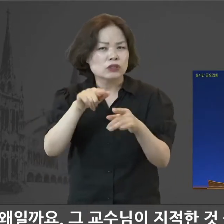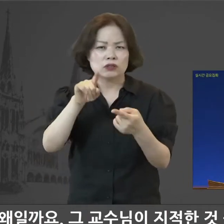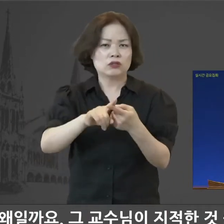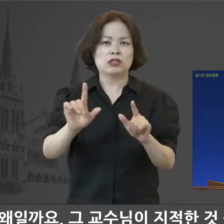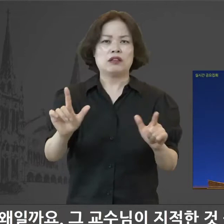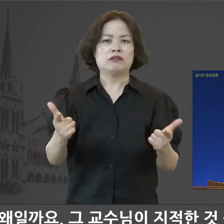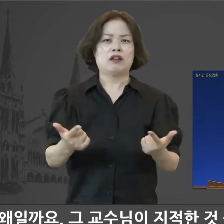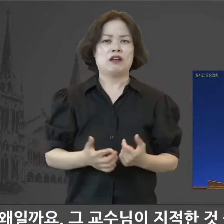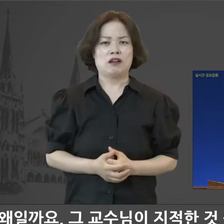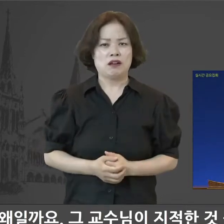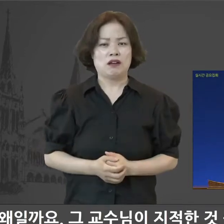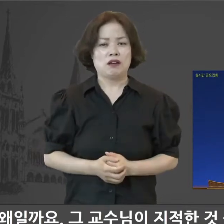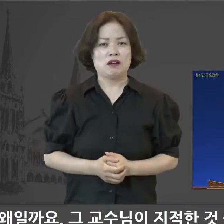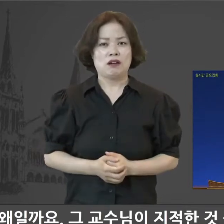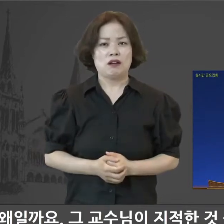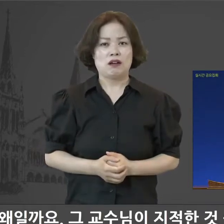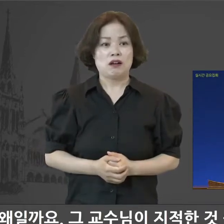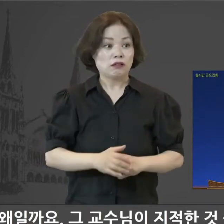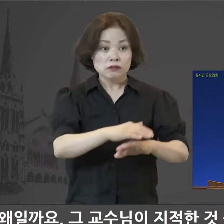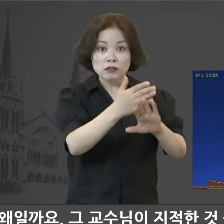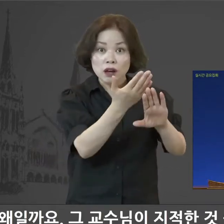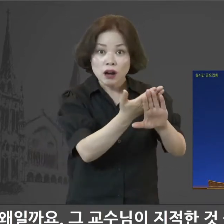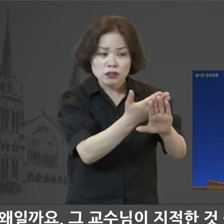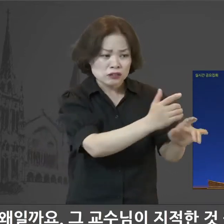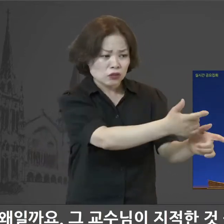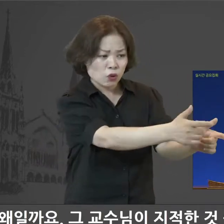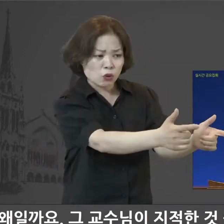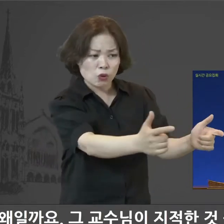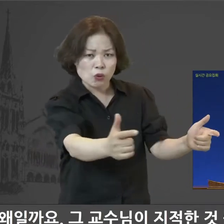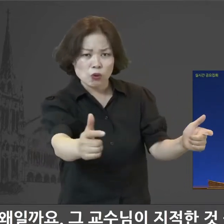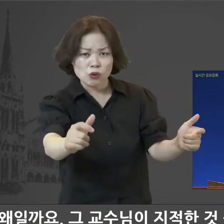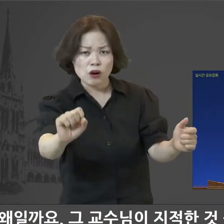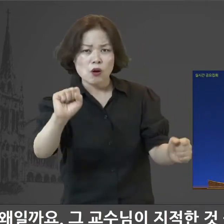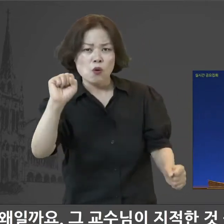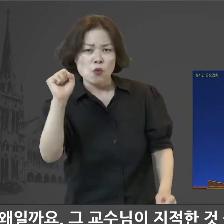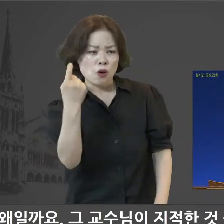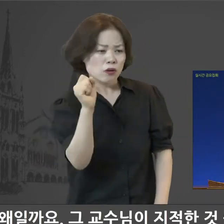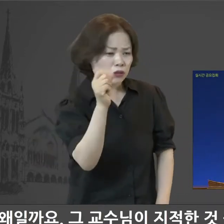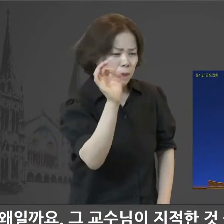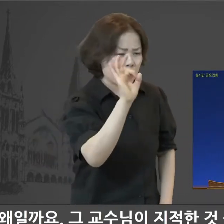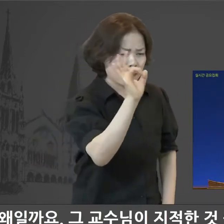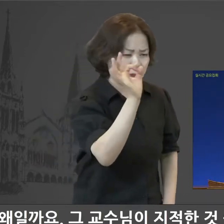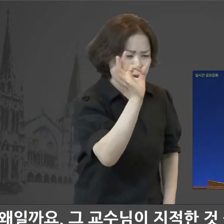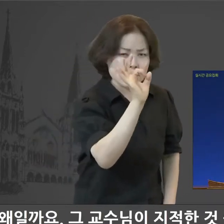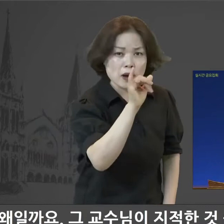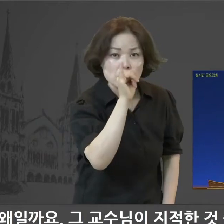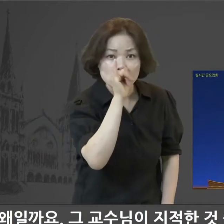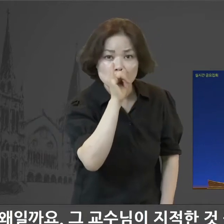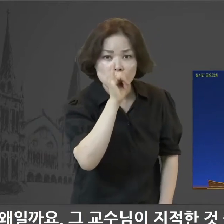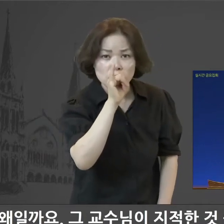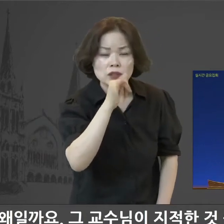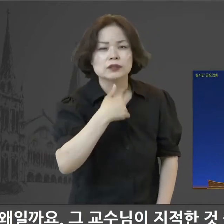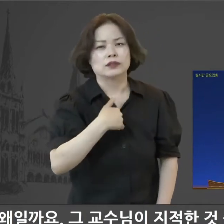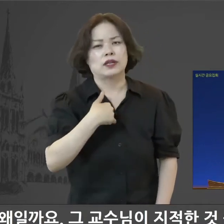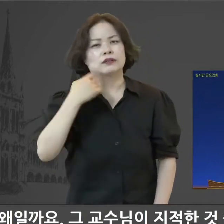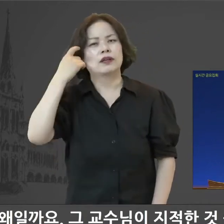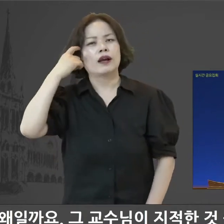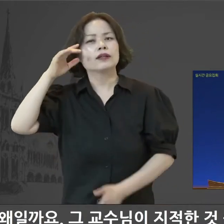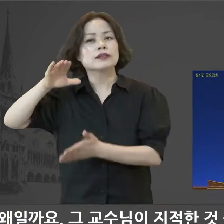않다. 그러니까 다른 여러 가지 원인들을 우리가 막 찾고자 해요. 그런데 제가 볼